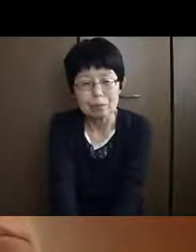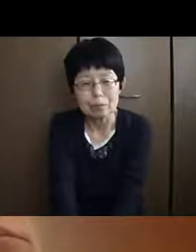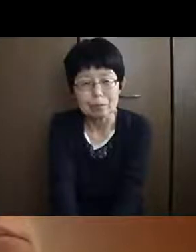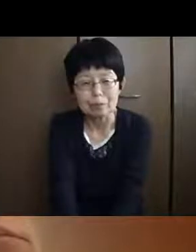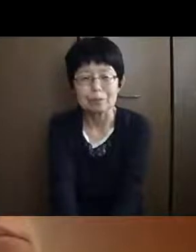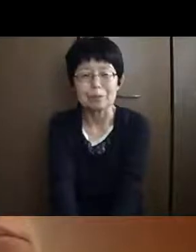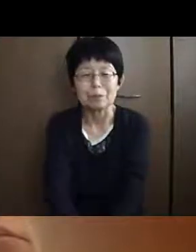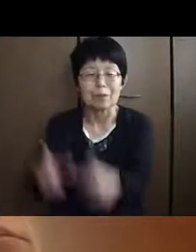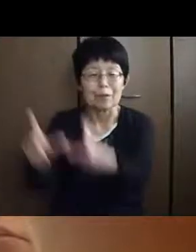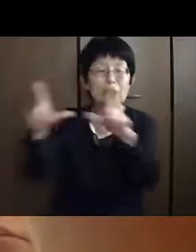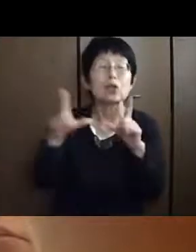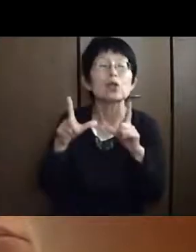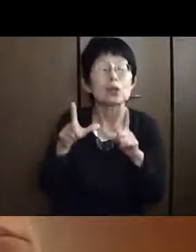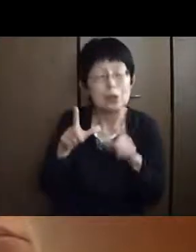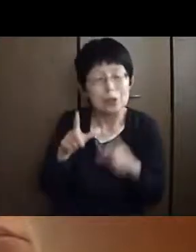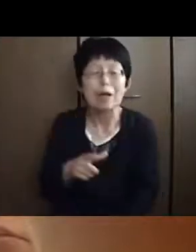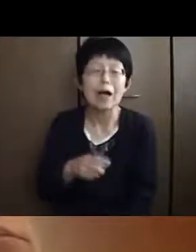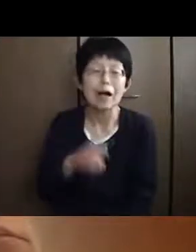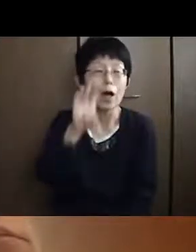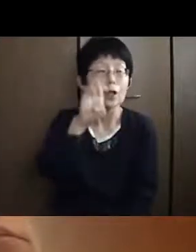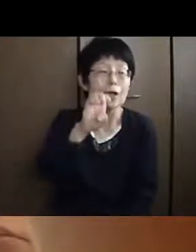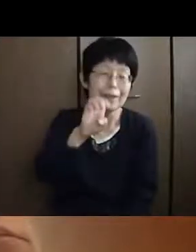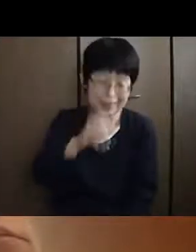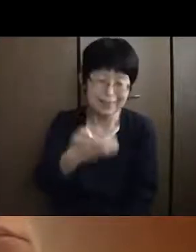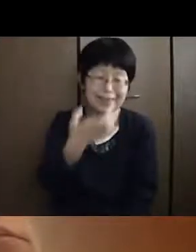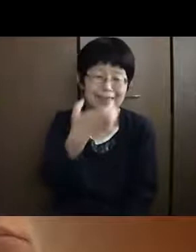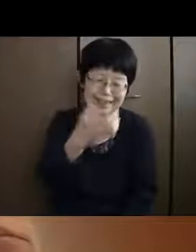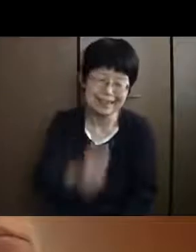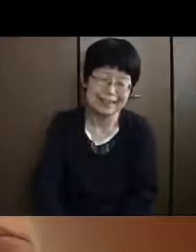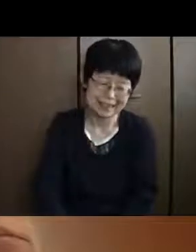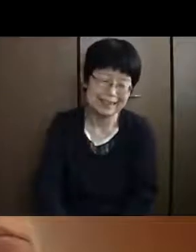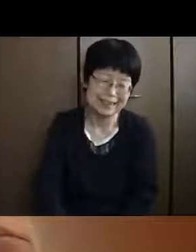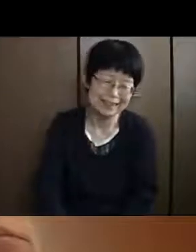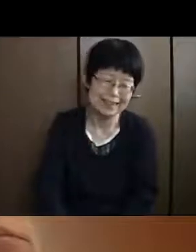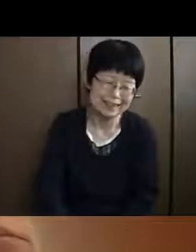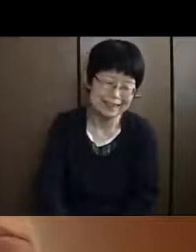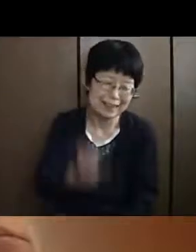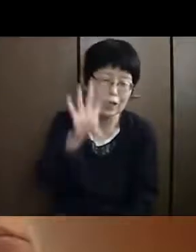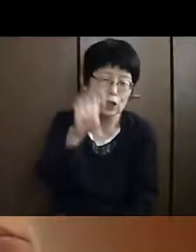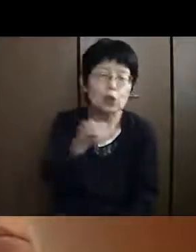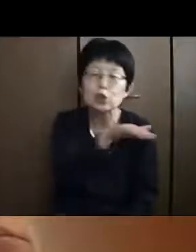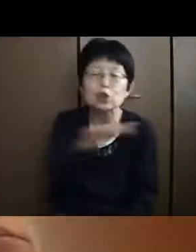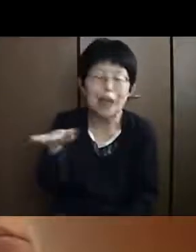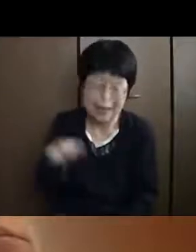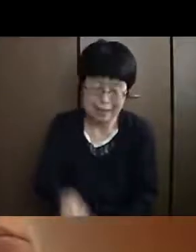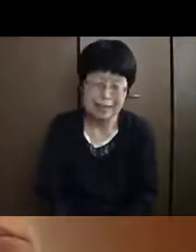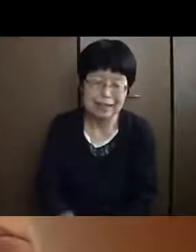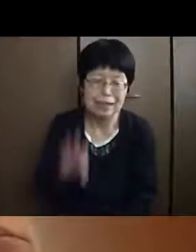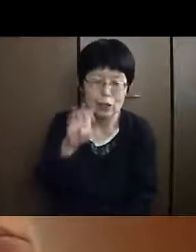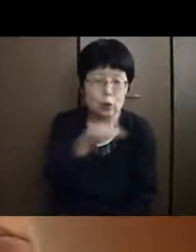年はまあ40代です。あ、40代なんですね。そうなんですね。で40代の男性であんなに可